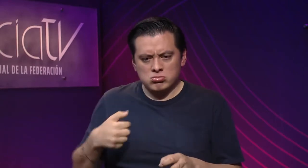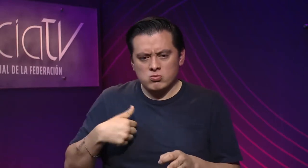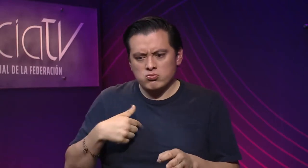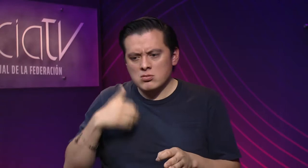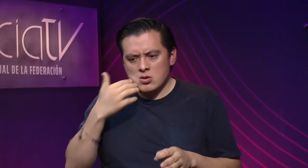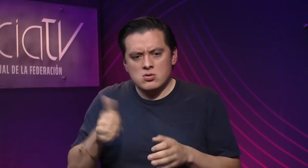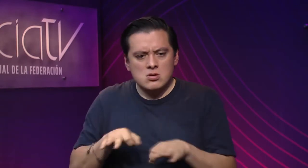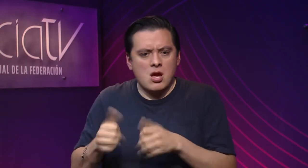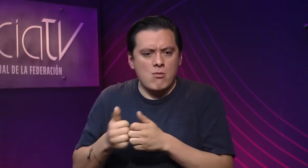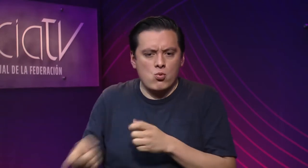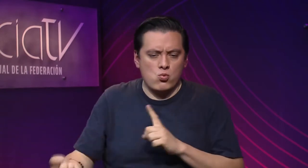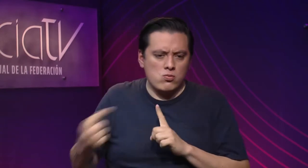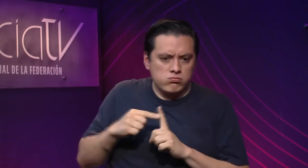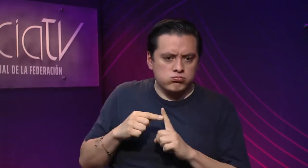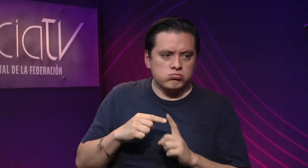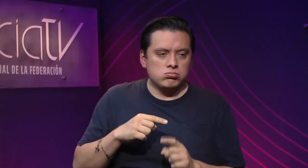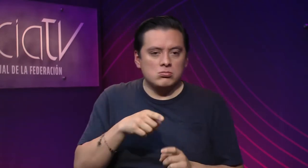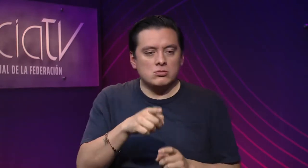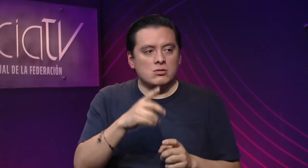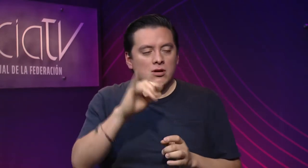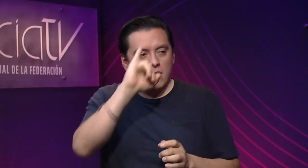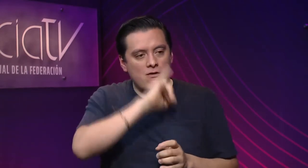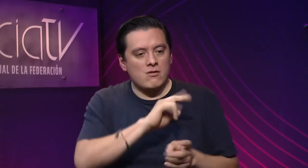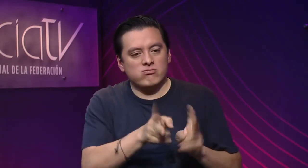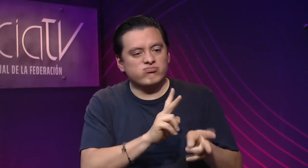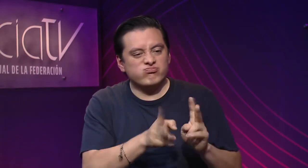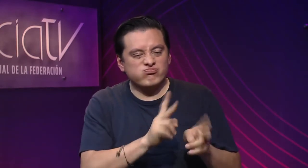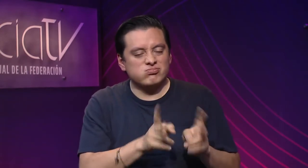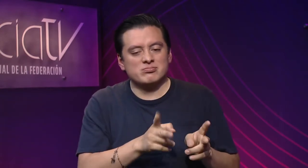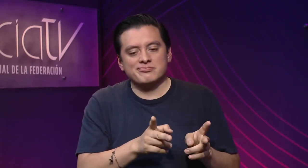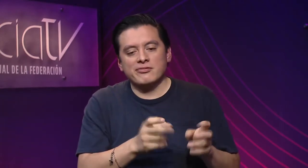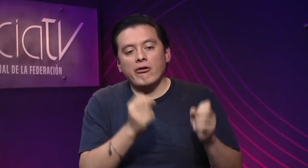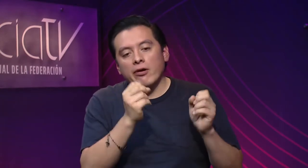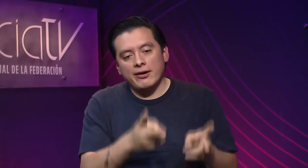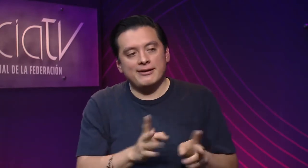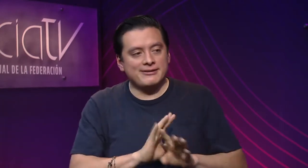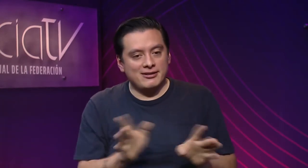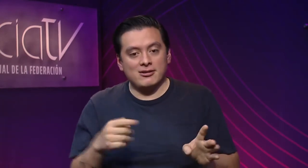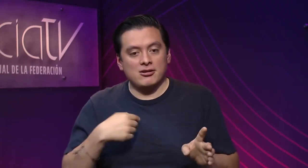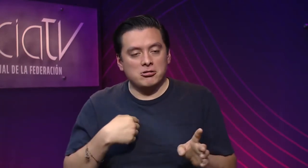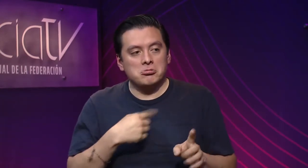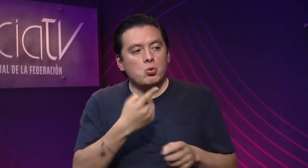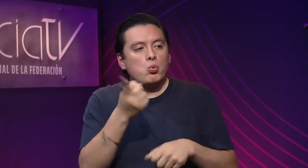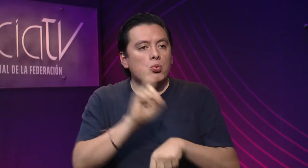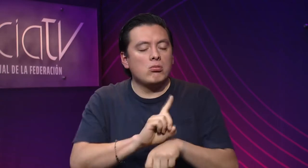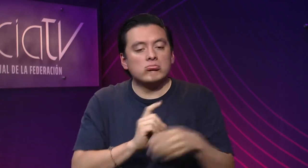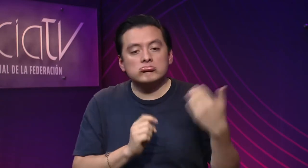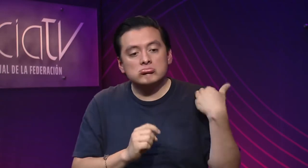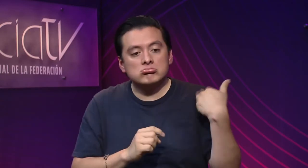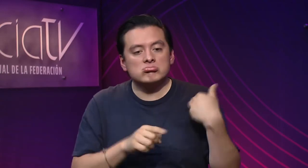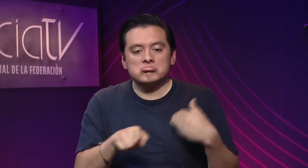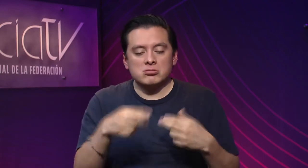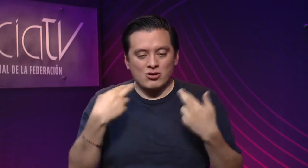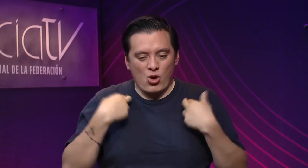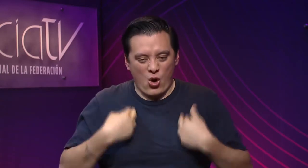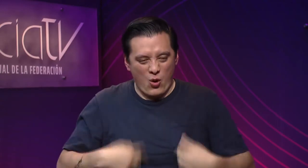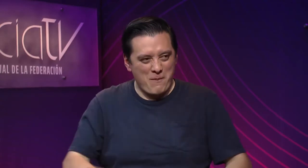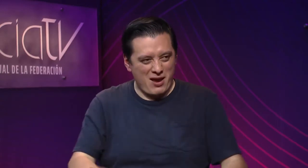muy bien. Si en esa área no puedes estar, no te gusta estar, vente conmigo. Dije, ok. Él habló con el que era mi actual